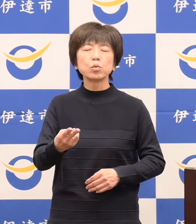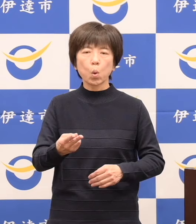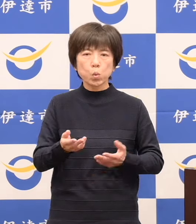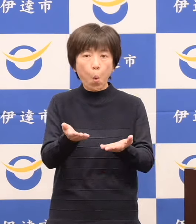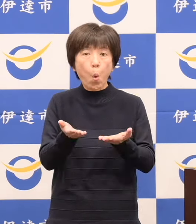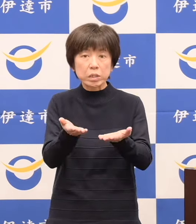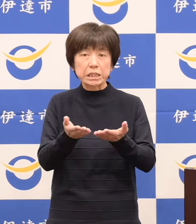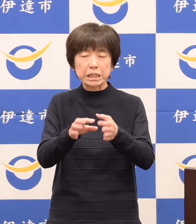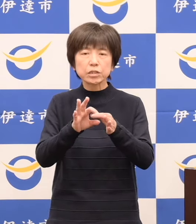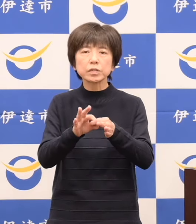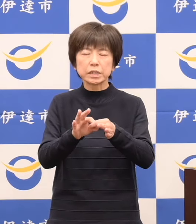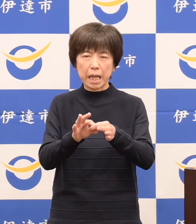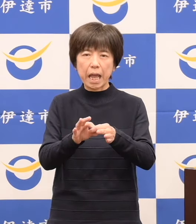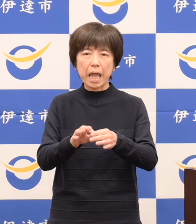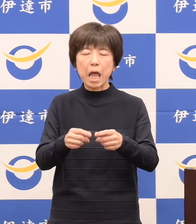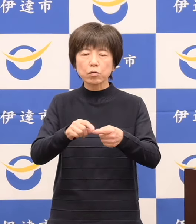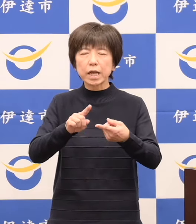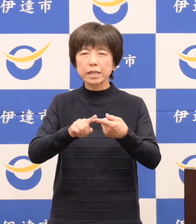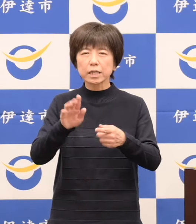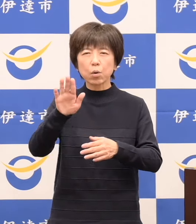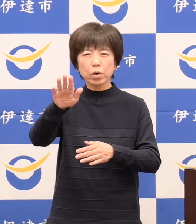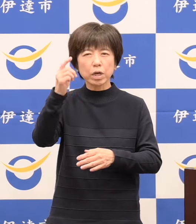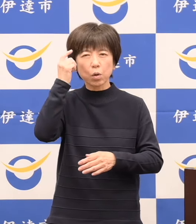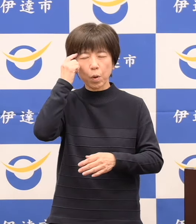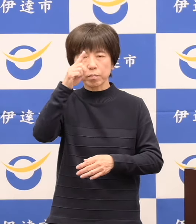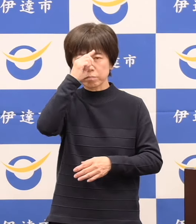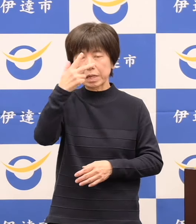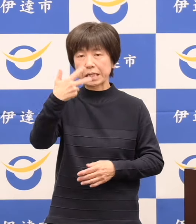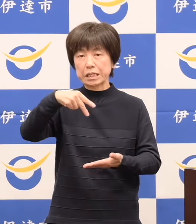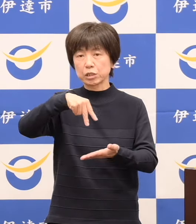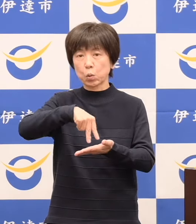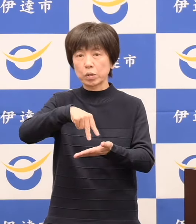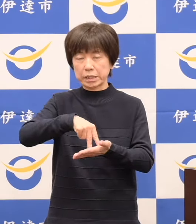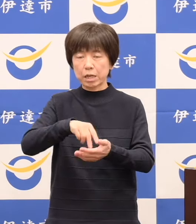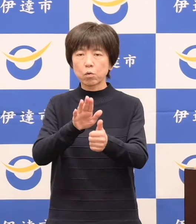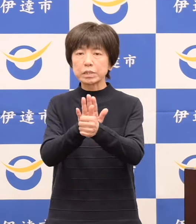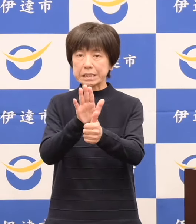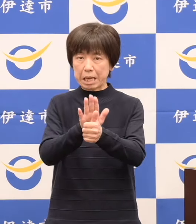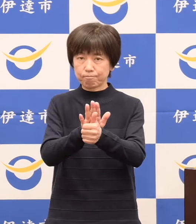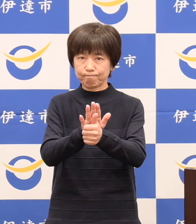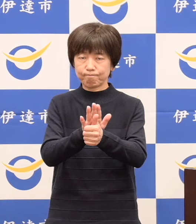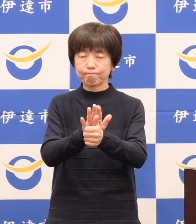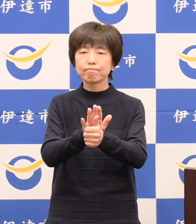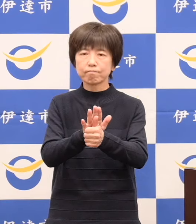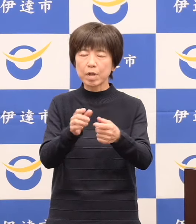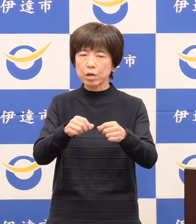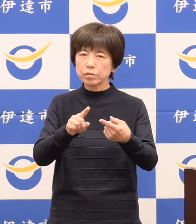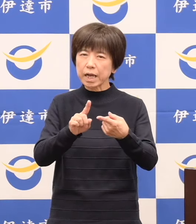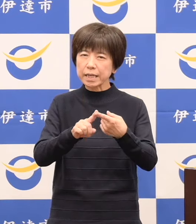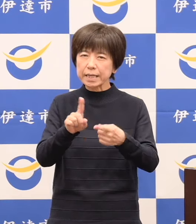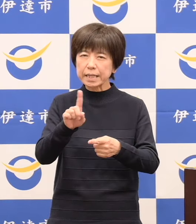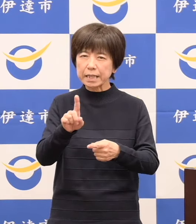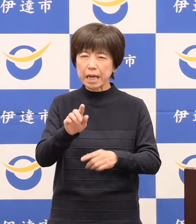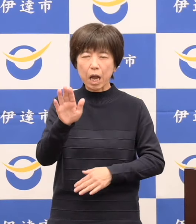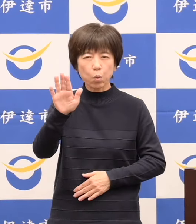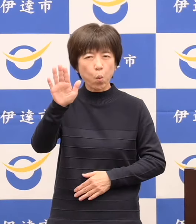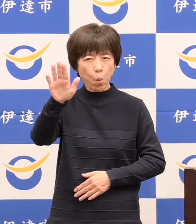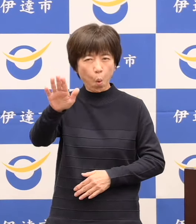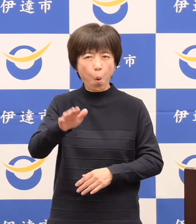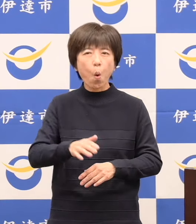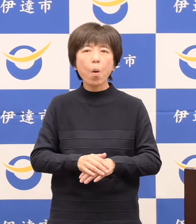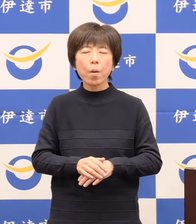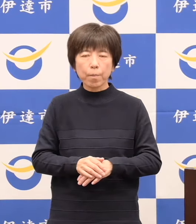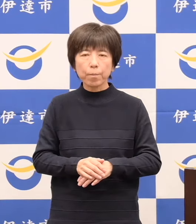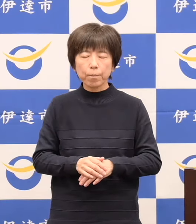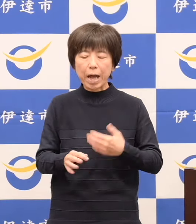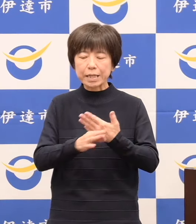体的にはこれからだと思うんですけども、伊達市としての、支援みたいな、具体的に何か今後その職員の派